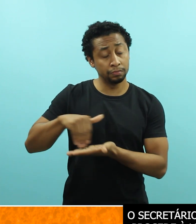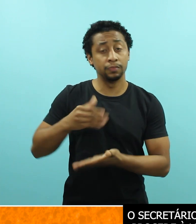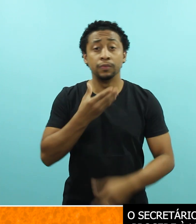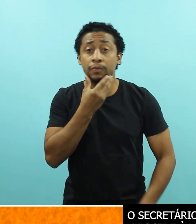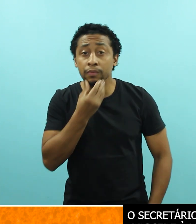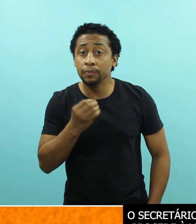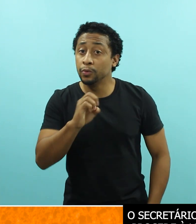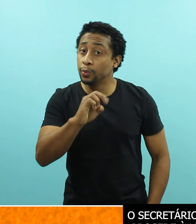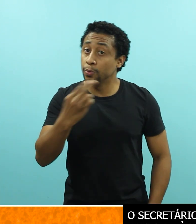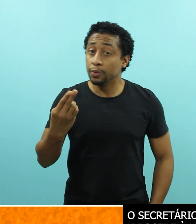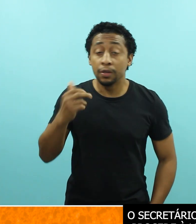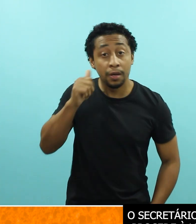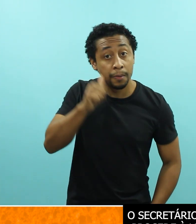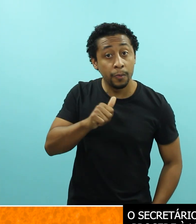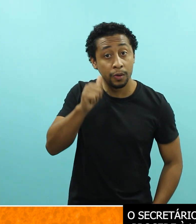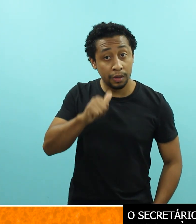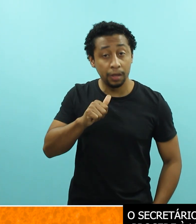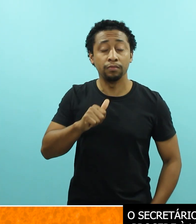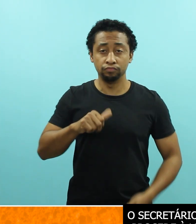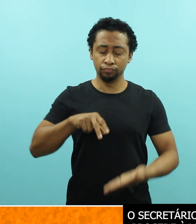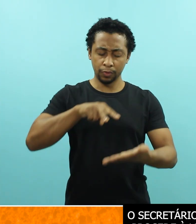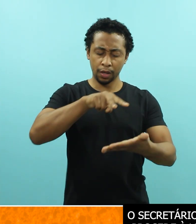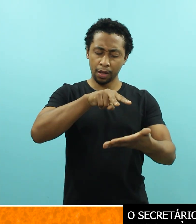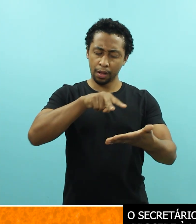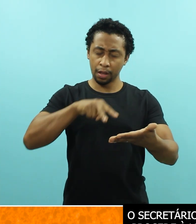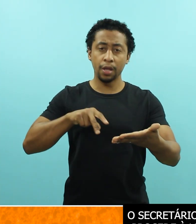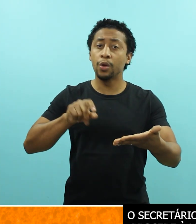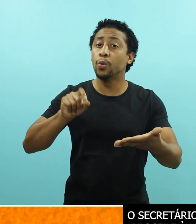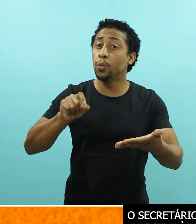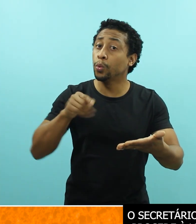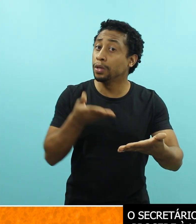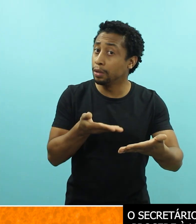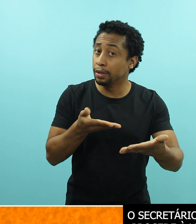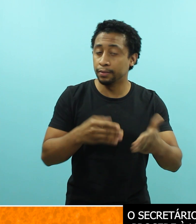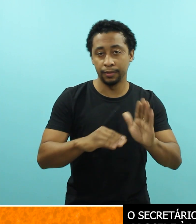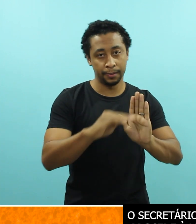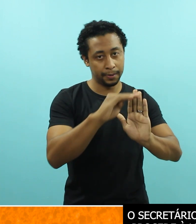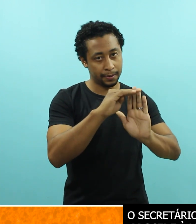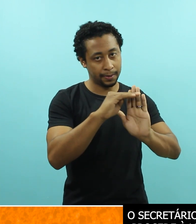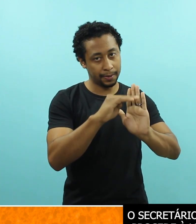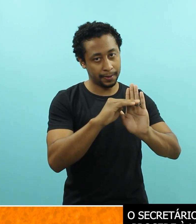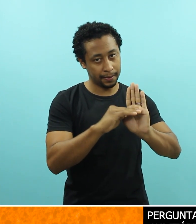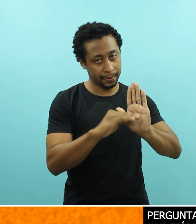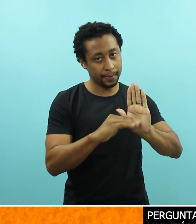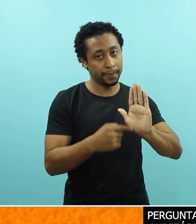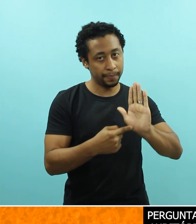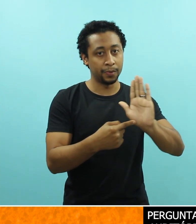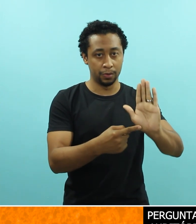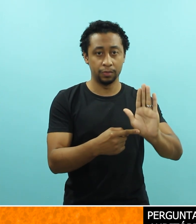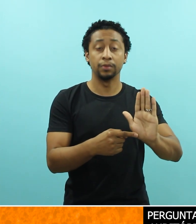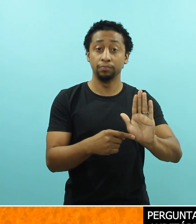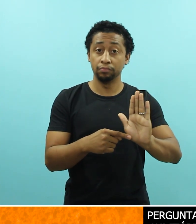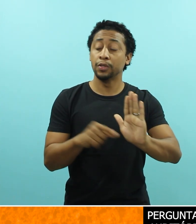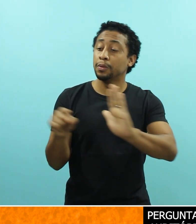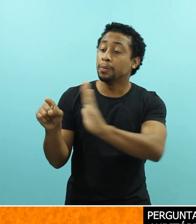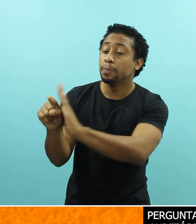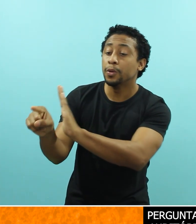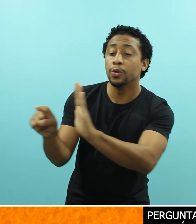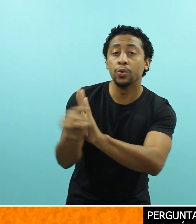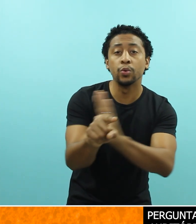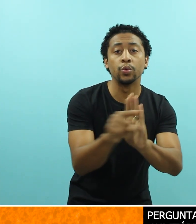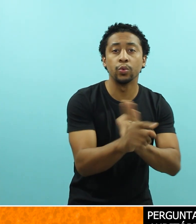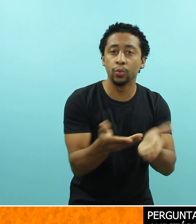O secretário ou a secretária procede à leitura da pauta. Pergunta se todos